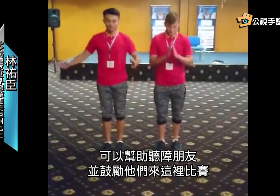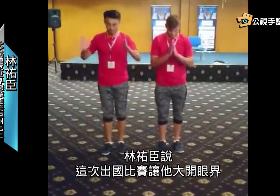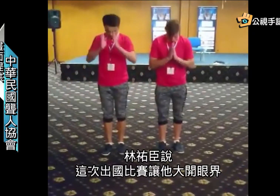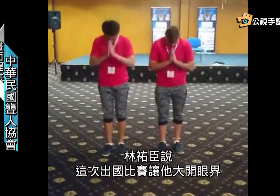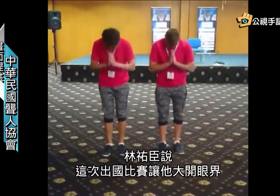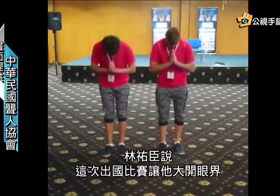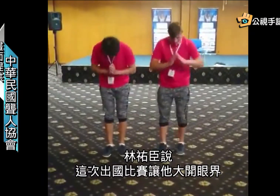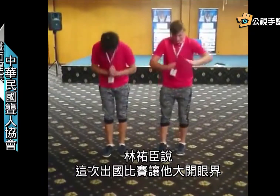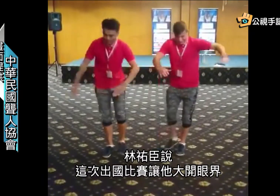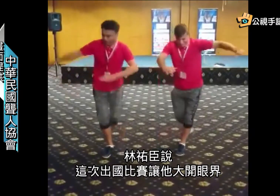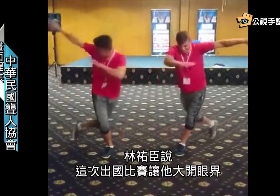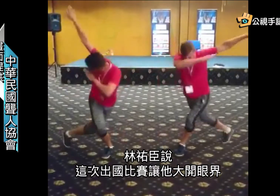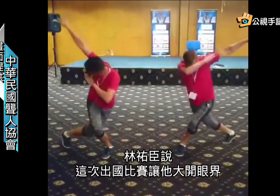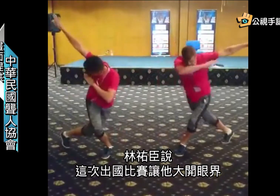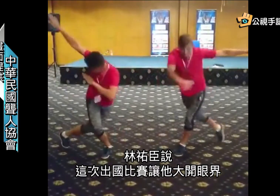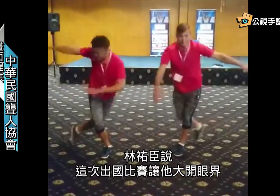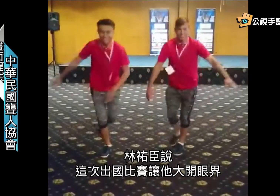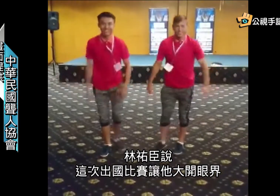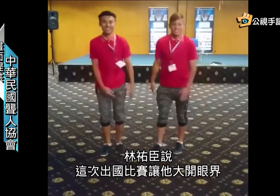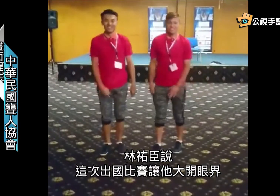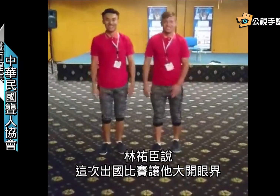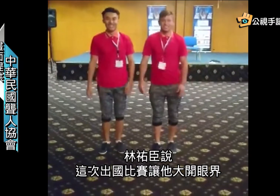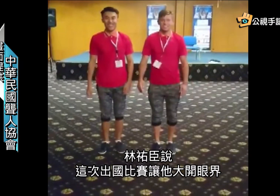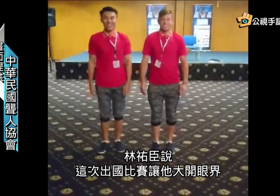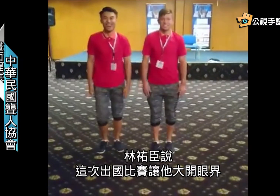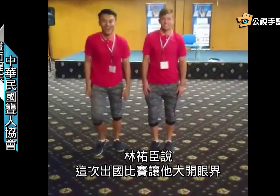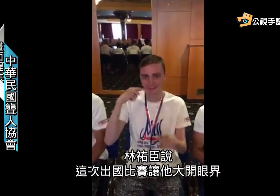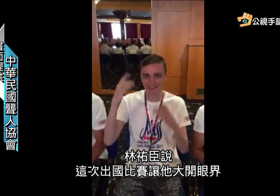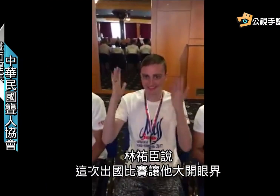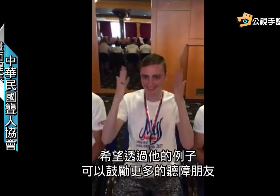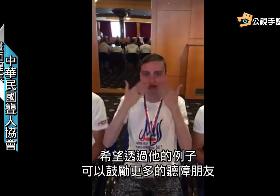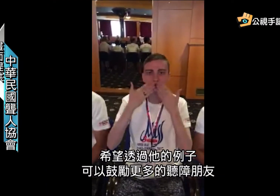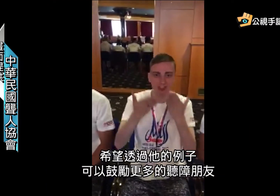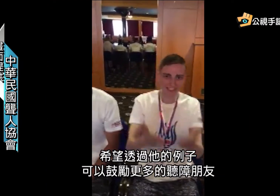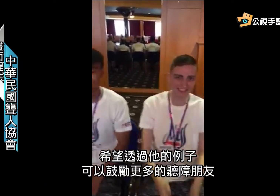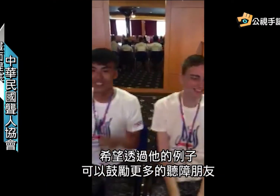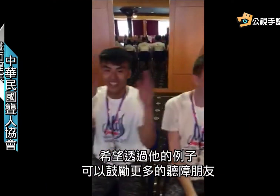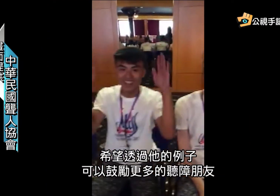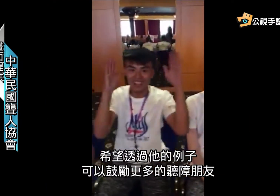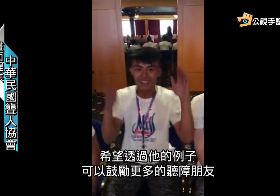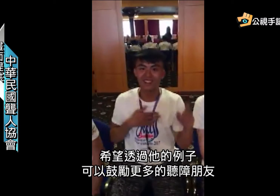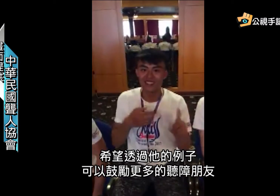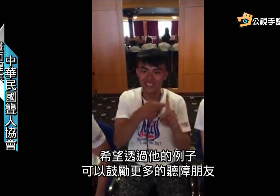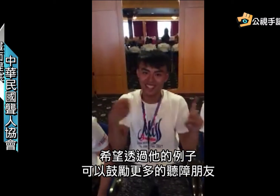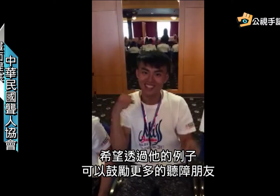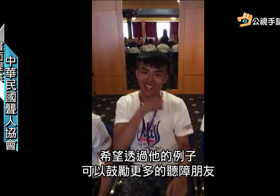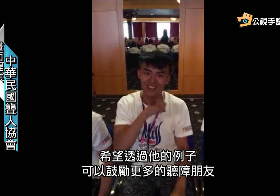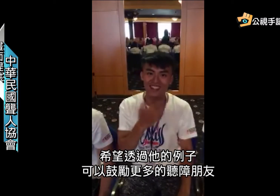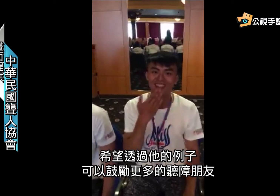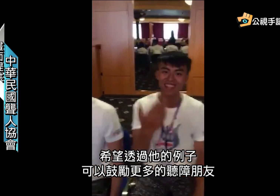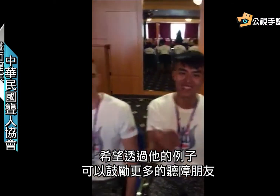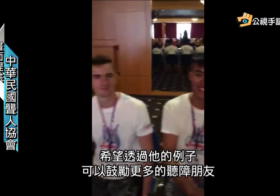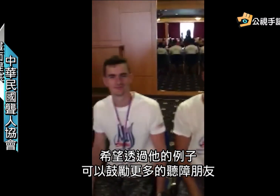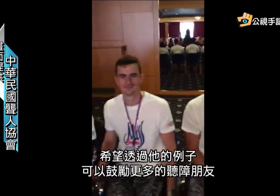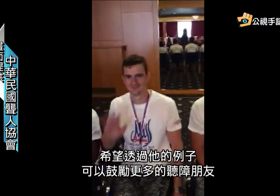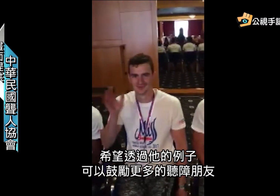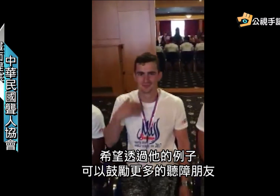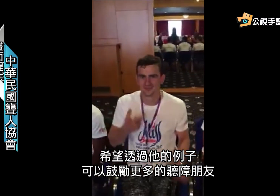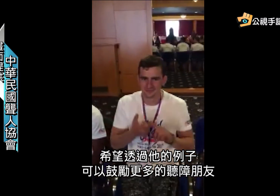说，这次出国比赛让他大开眼界，希望透过他的例子，可以鼓励更多的听障朋友勇于表